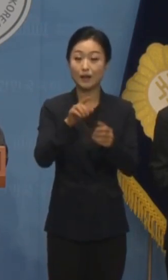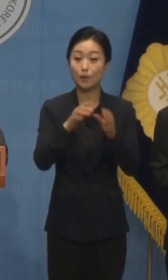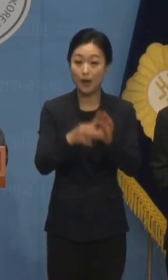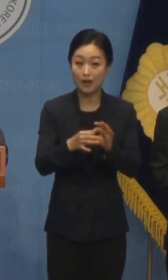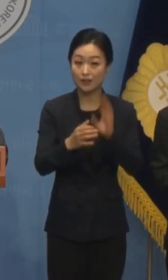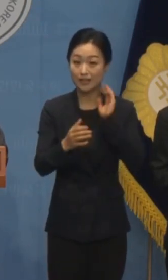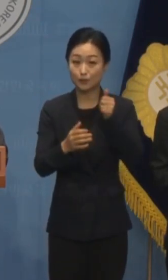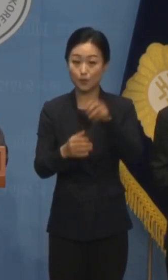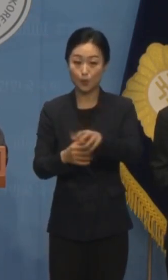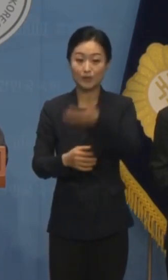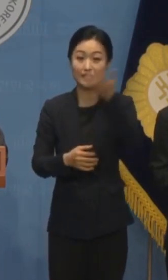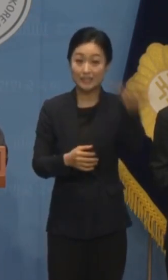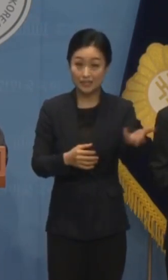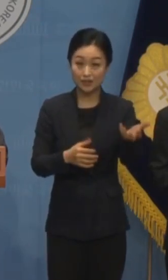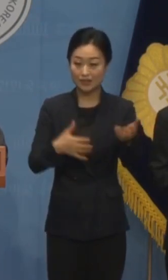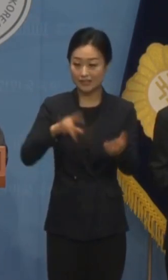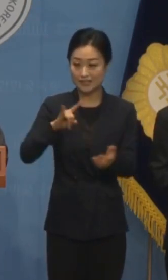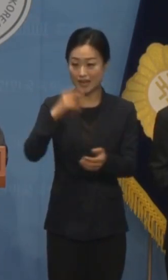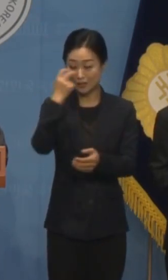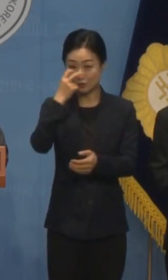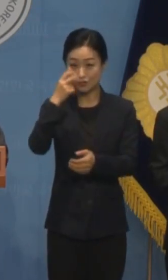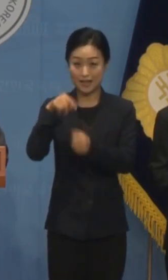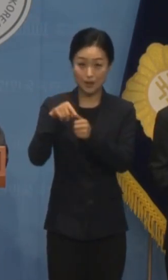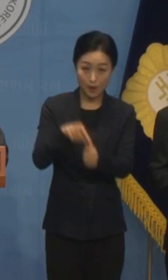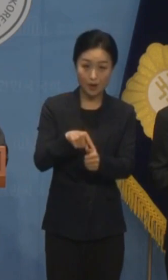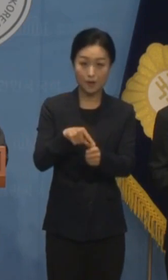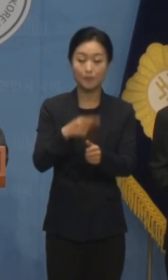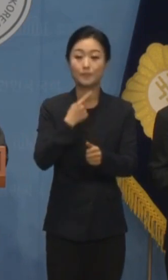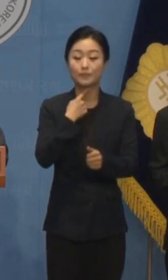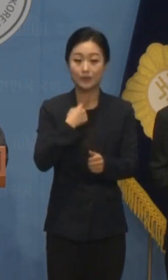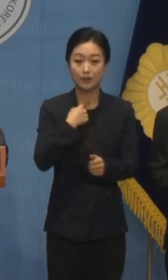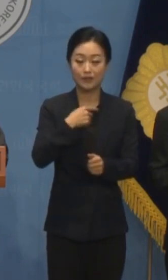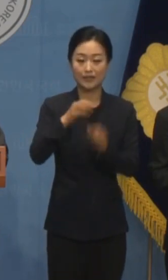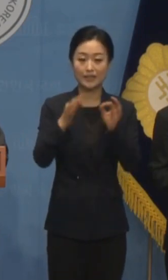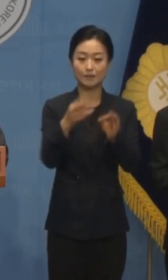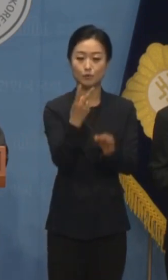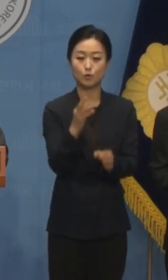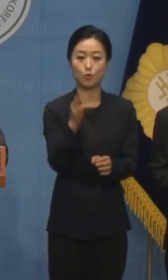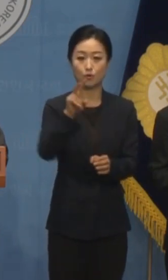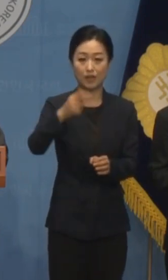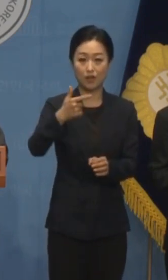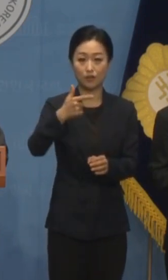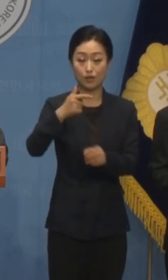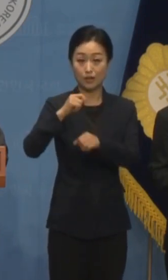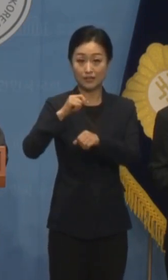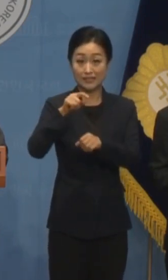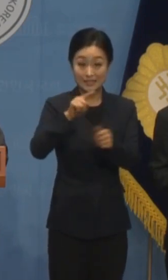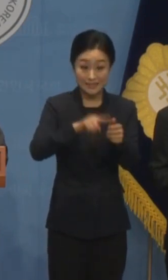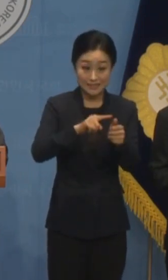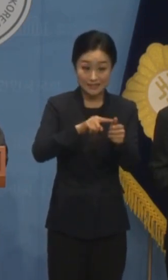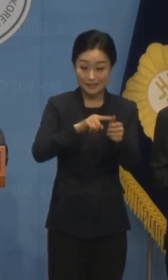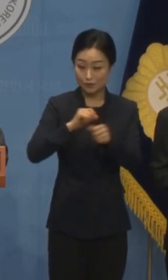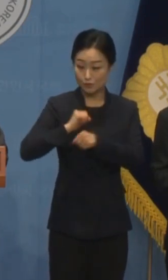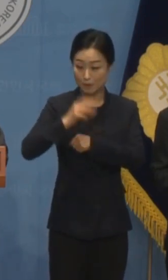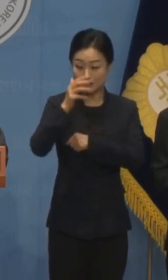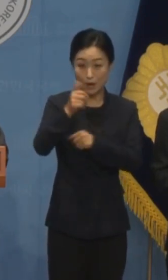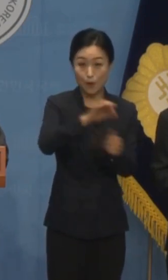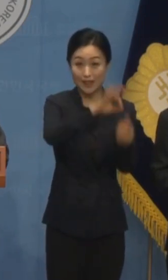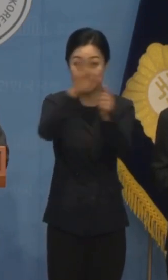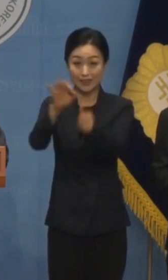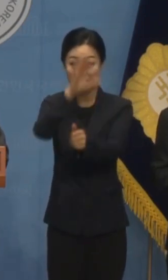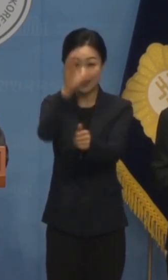졸속기전 체병 수사위압의 당사자인 김용년 국방부 장관 후보자 지명을